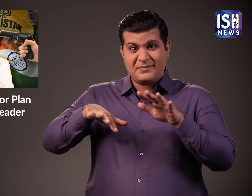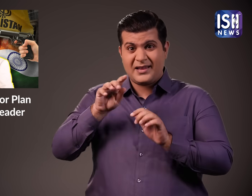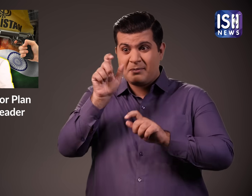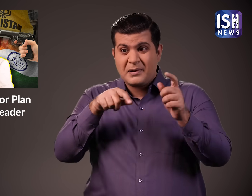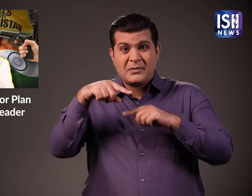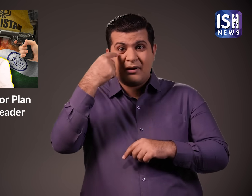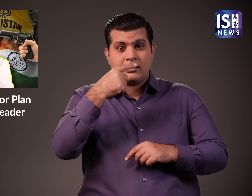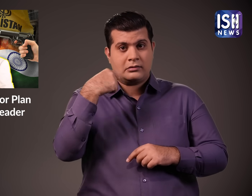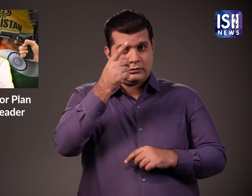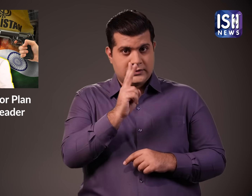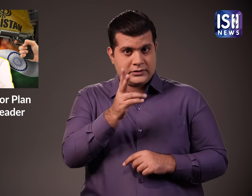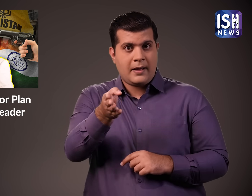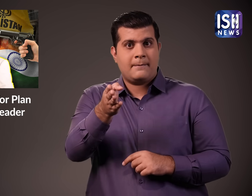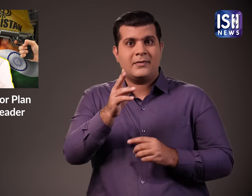जो निजजर की हत्या में शामिल थे